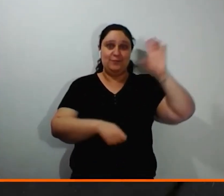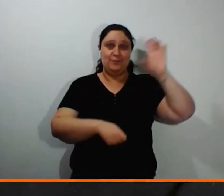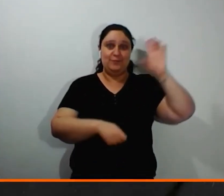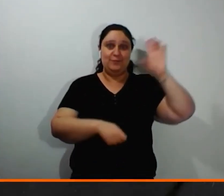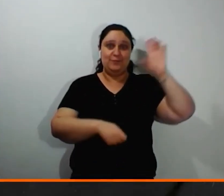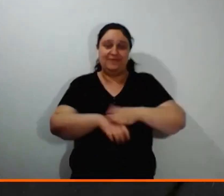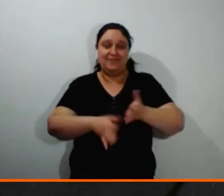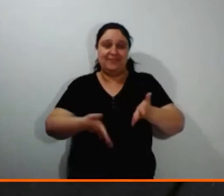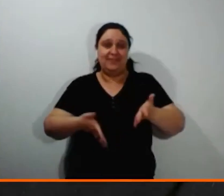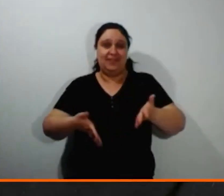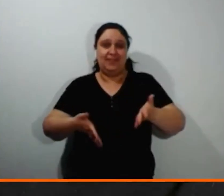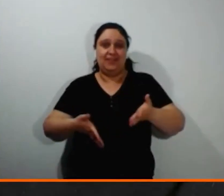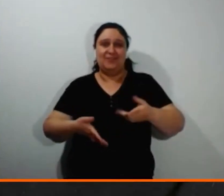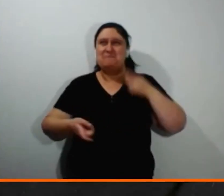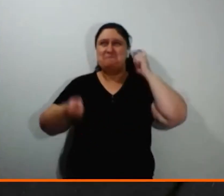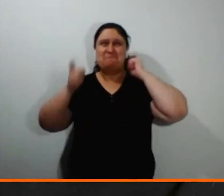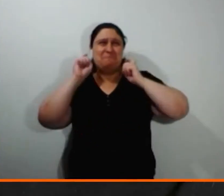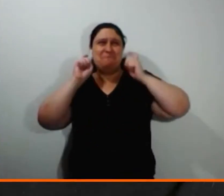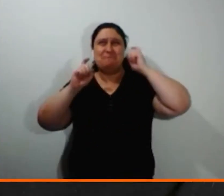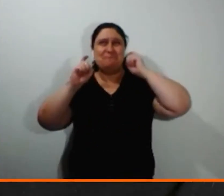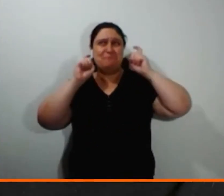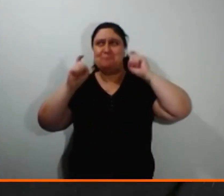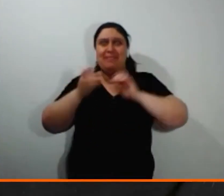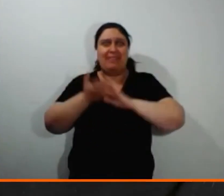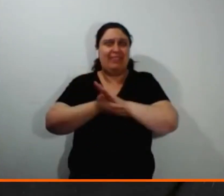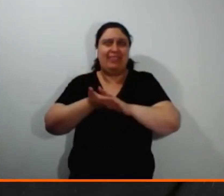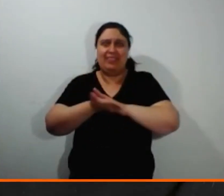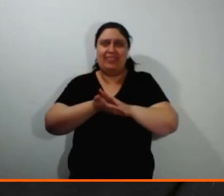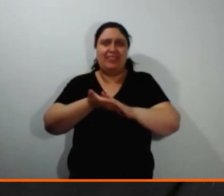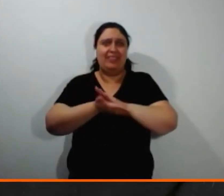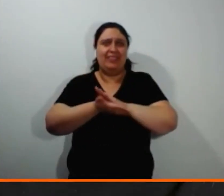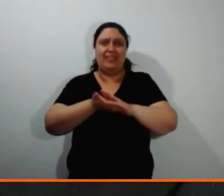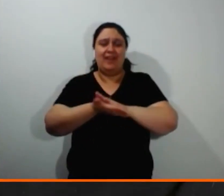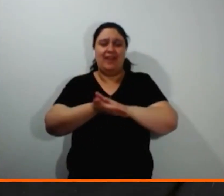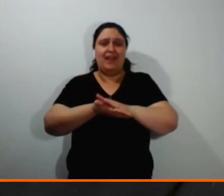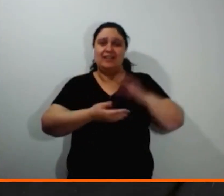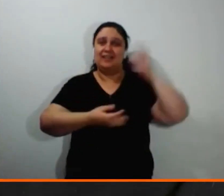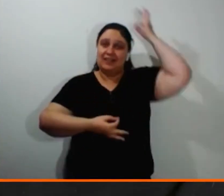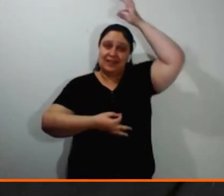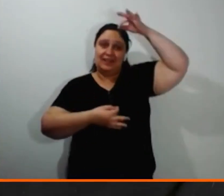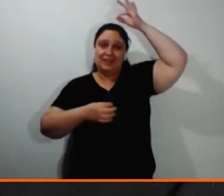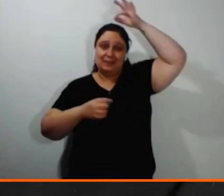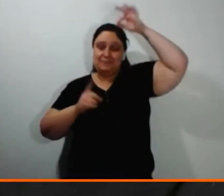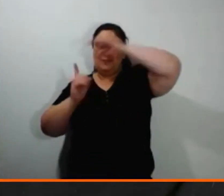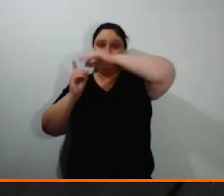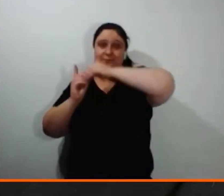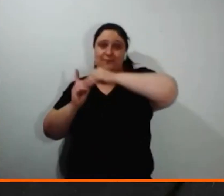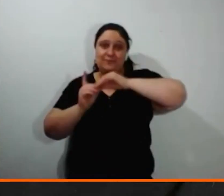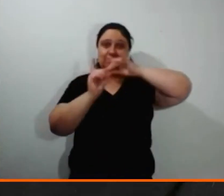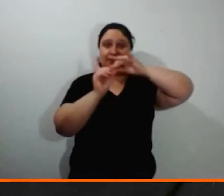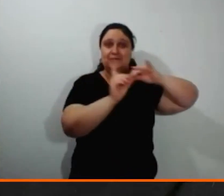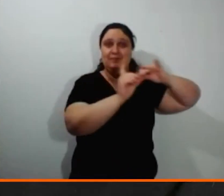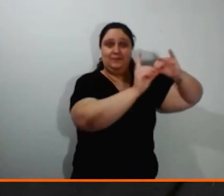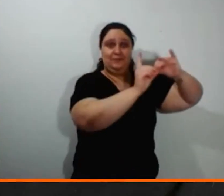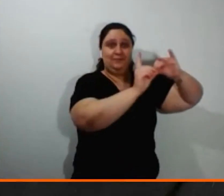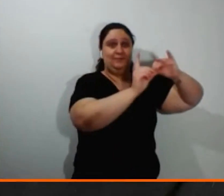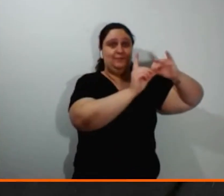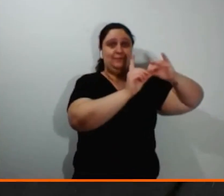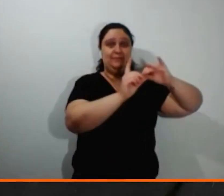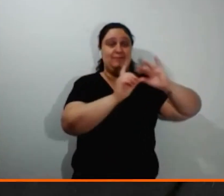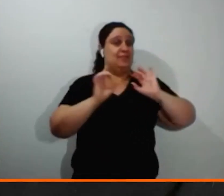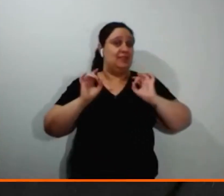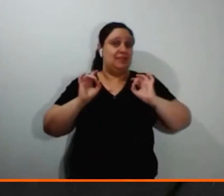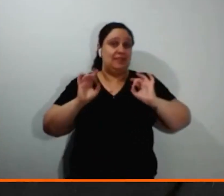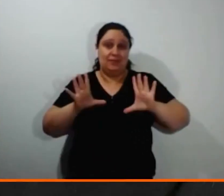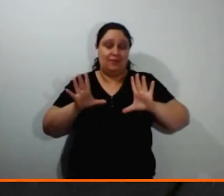vai orar. O Espírito te conduz a orar as palavras para serem oradas. E as pessoas